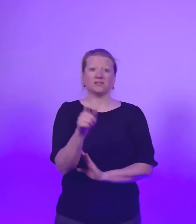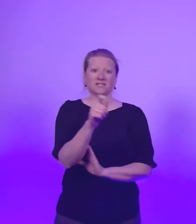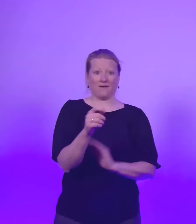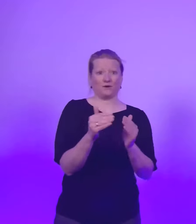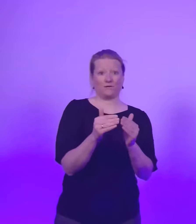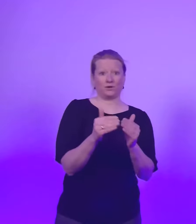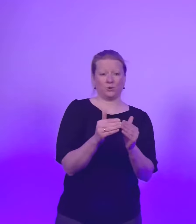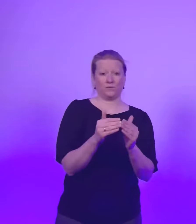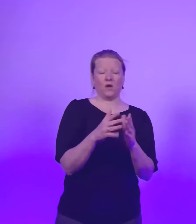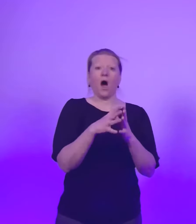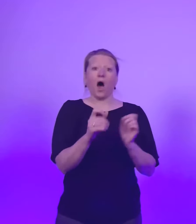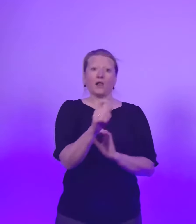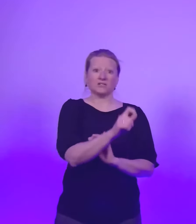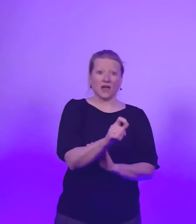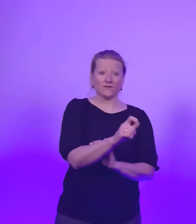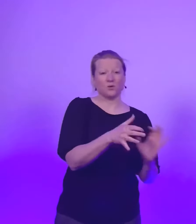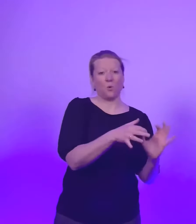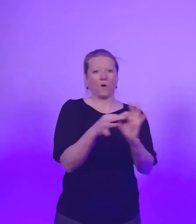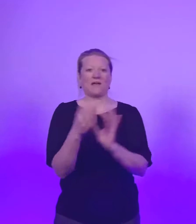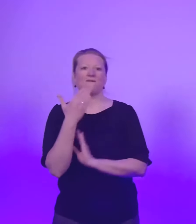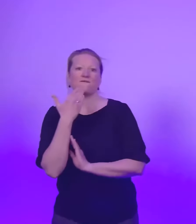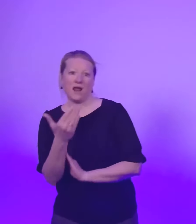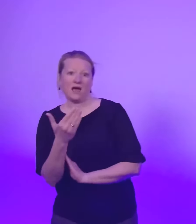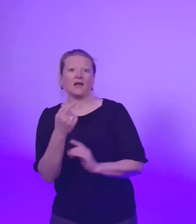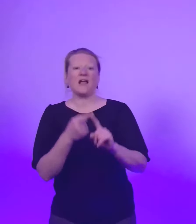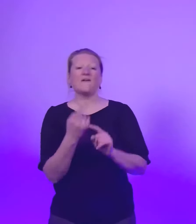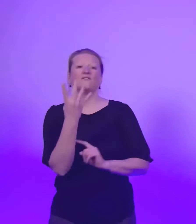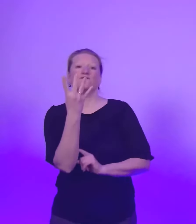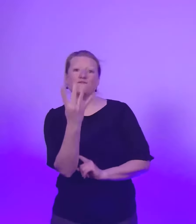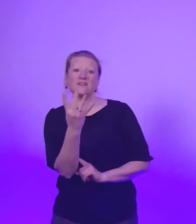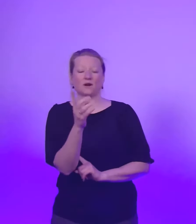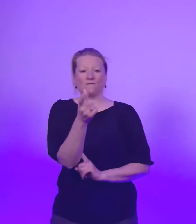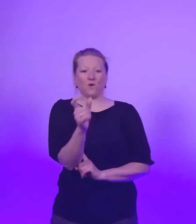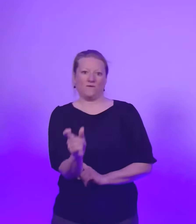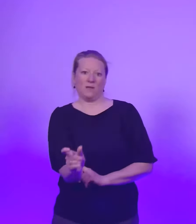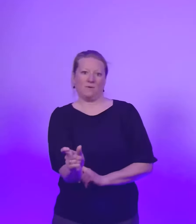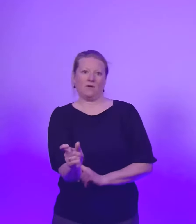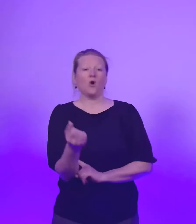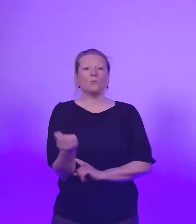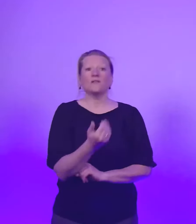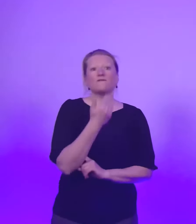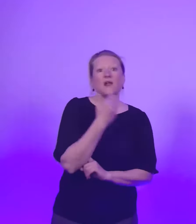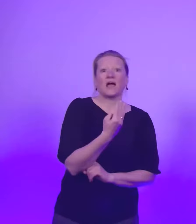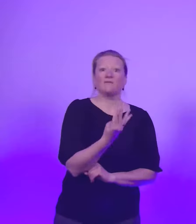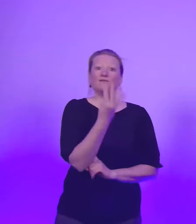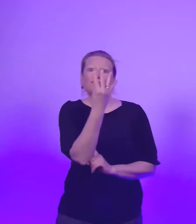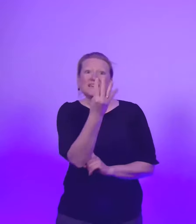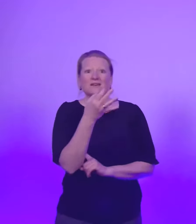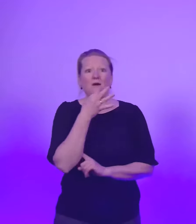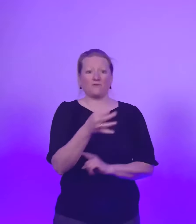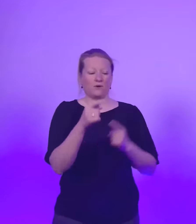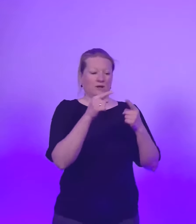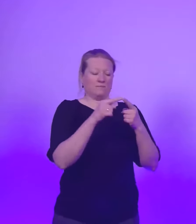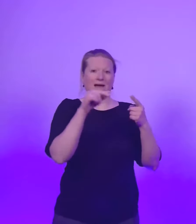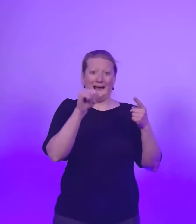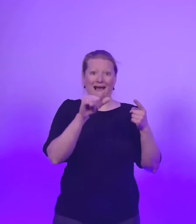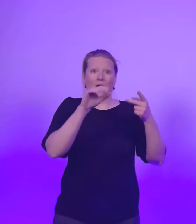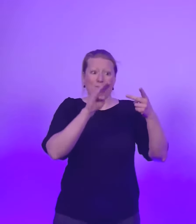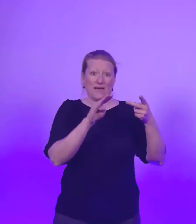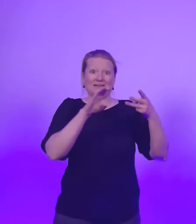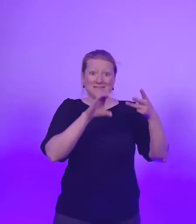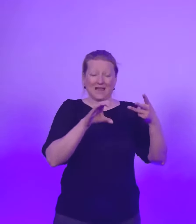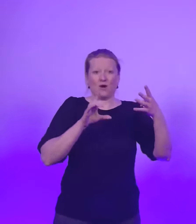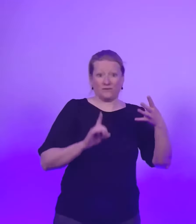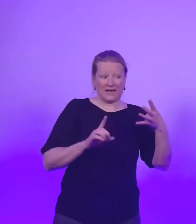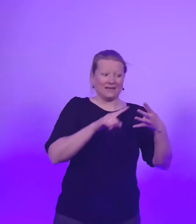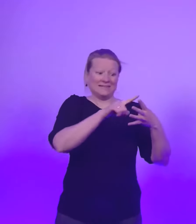cijfer vind je een vraag, maar ook 4 voorwerpen. Iedere vraag heeft namelijk 4 antwoorden. A, B, C of D. Oké. Deze